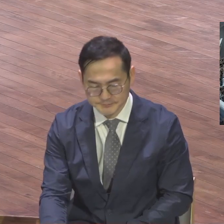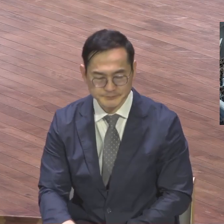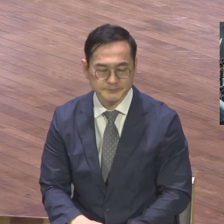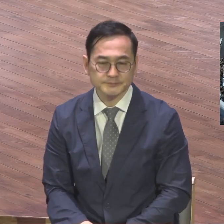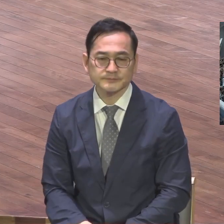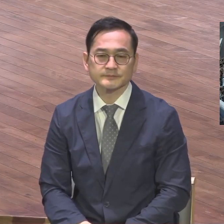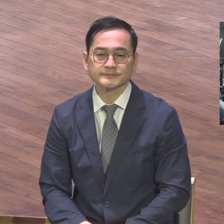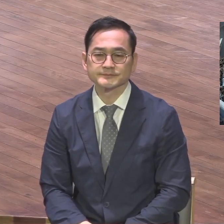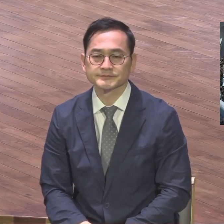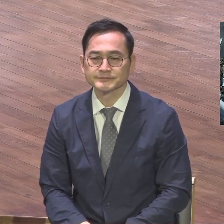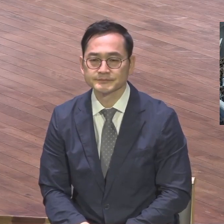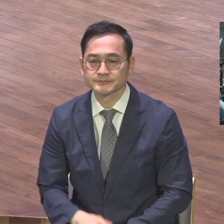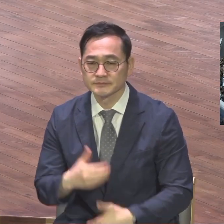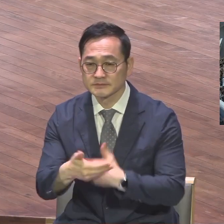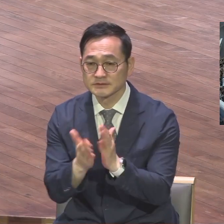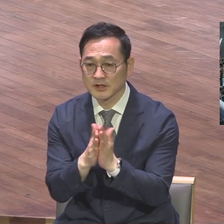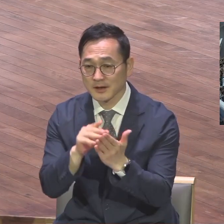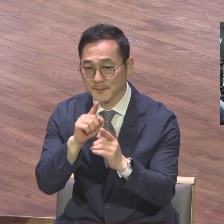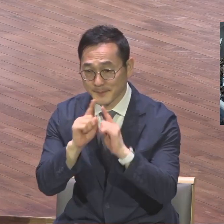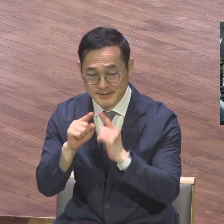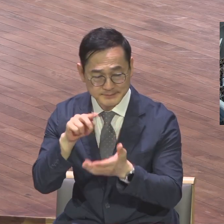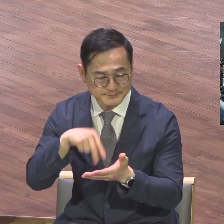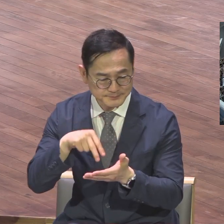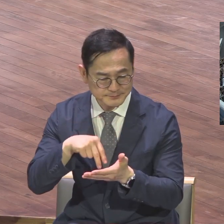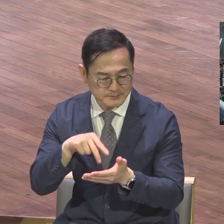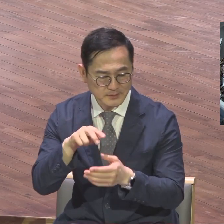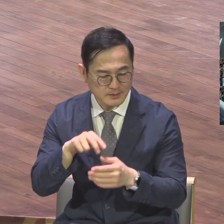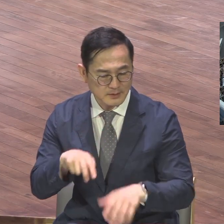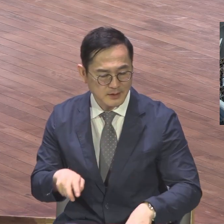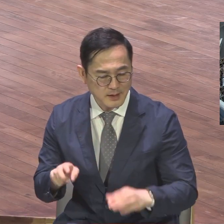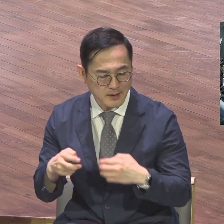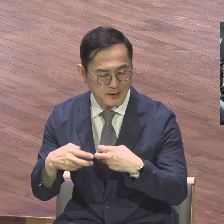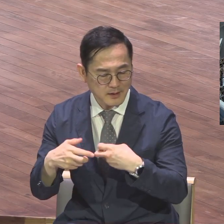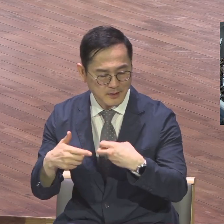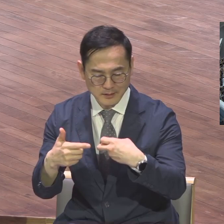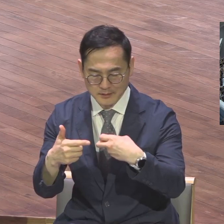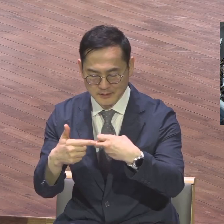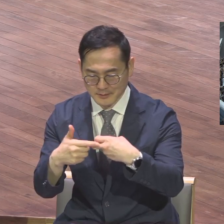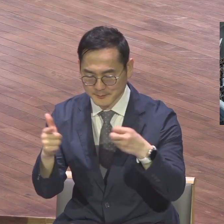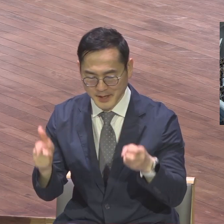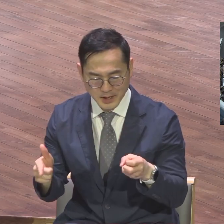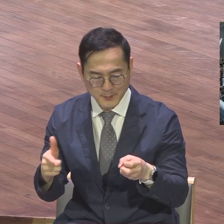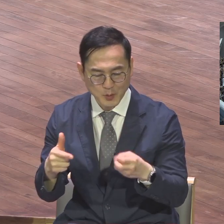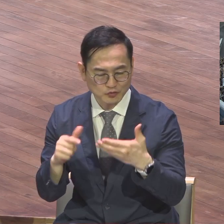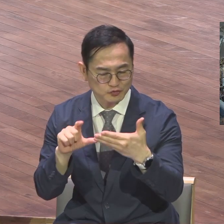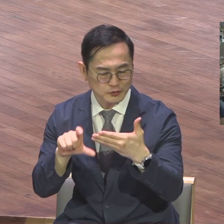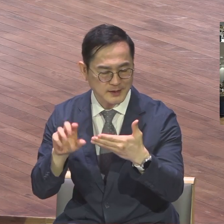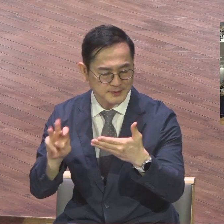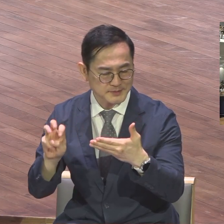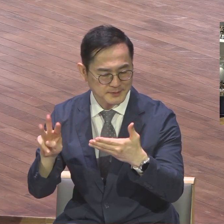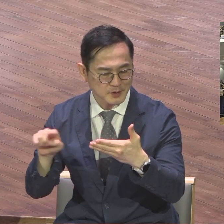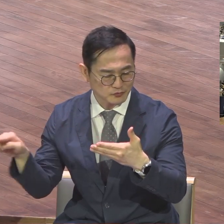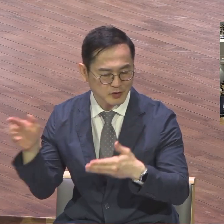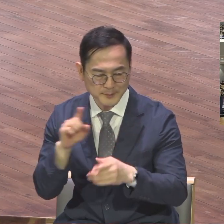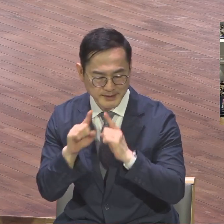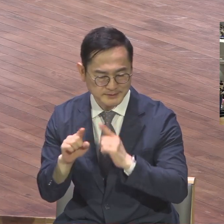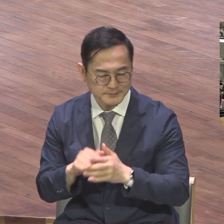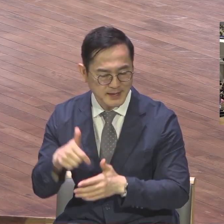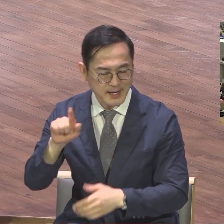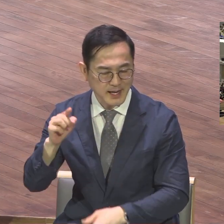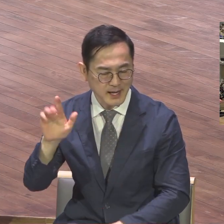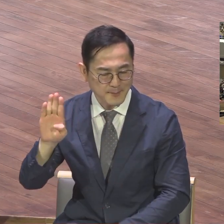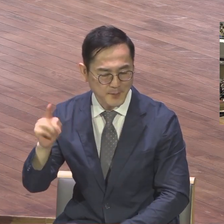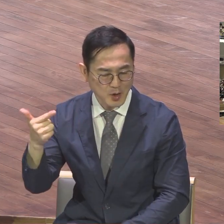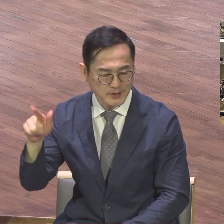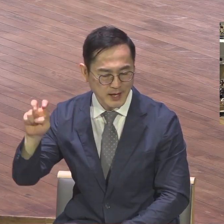해받고 한 주간 승리할 하나님 말씀은 마가복음 9장 33절에서 37절 말씀입니다. 가버나움에 이르러